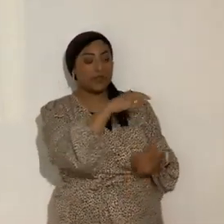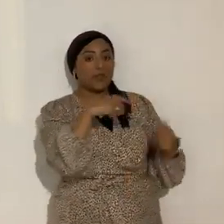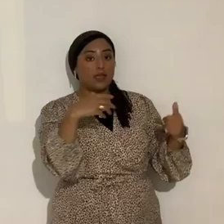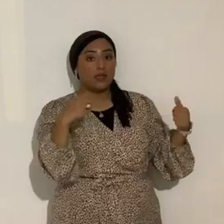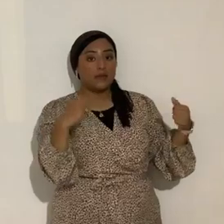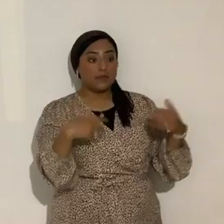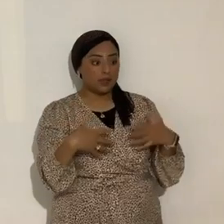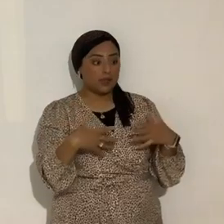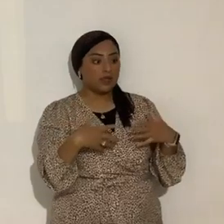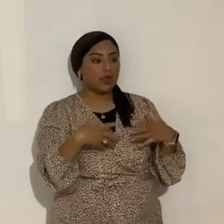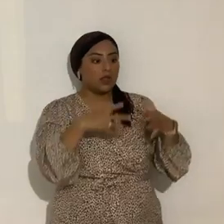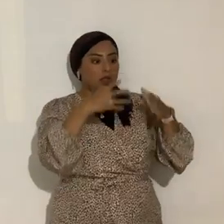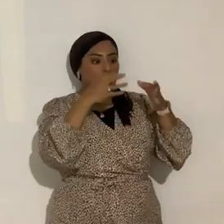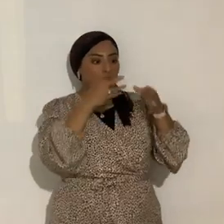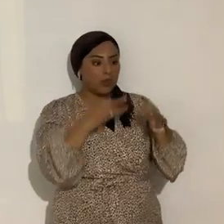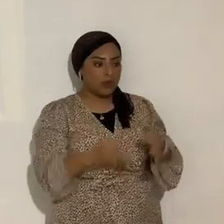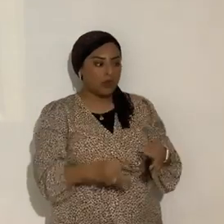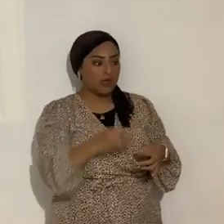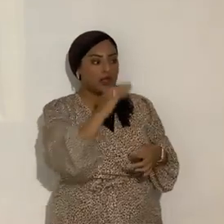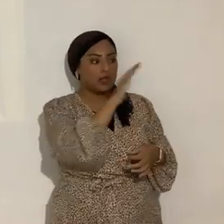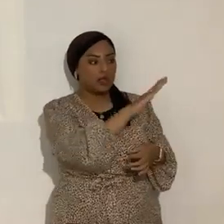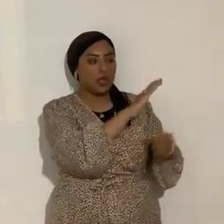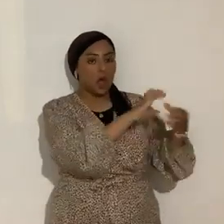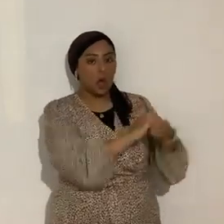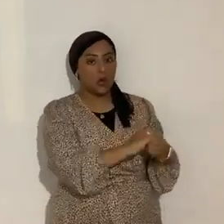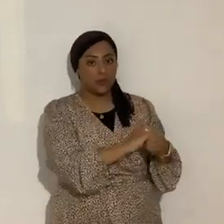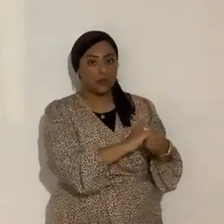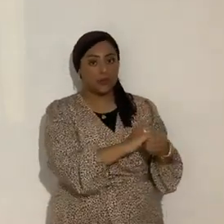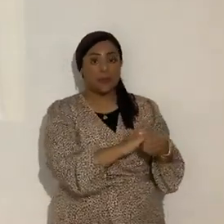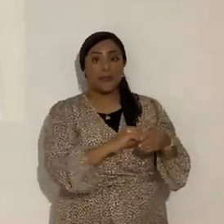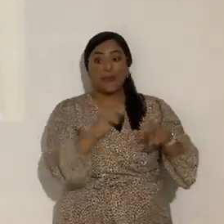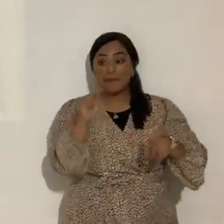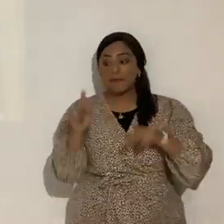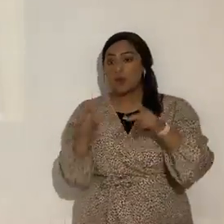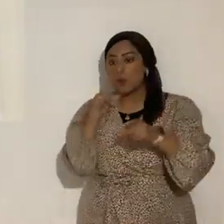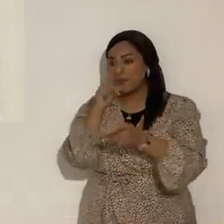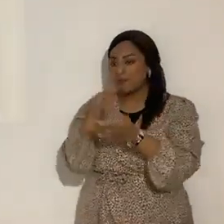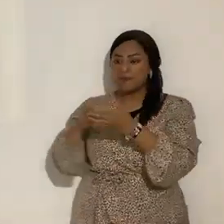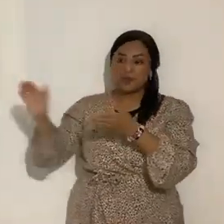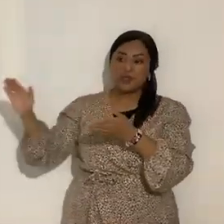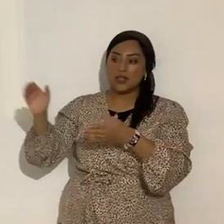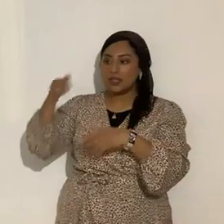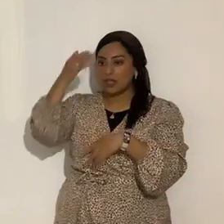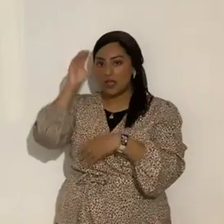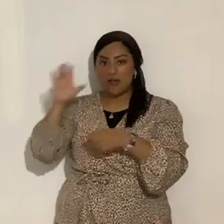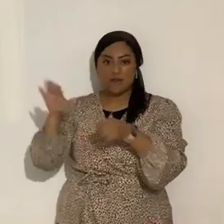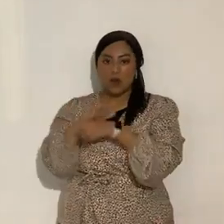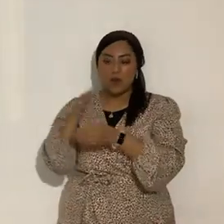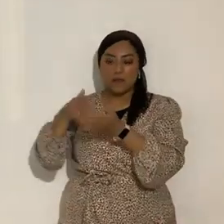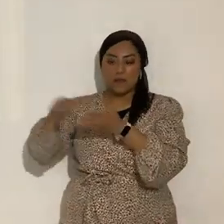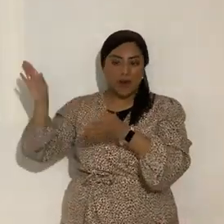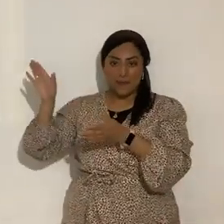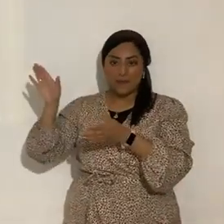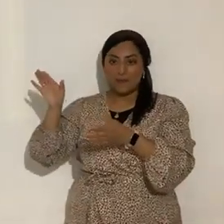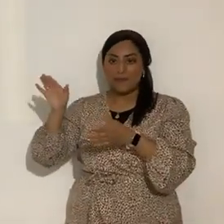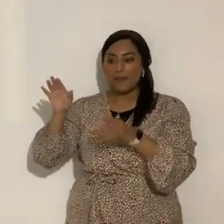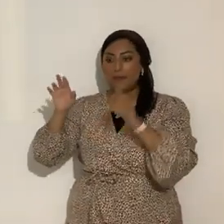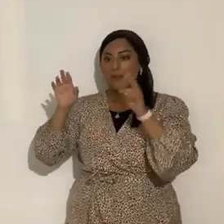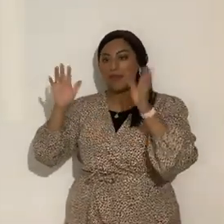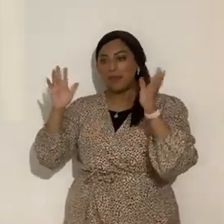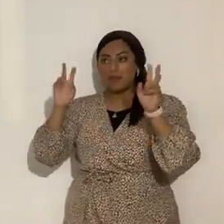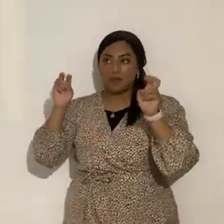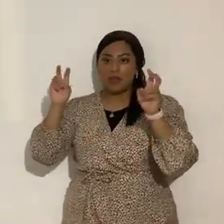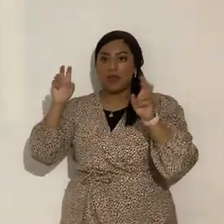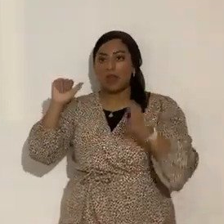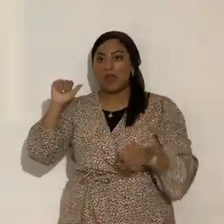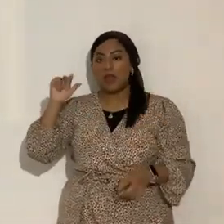siguen otros grupos. Los que niegan totalmente a Dios, para que se entienda, el Dios de la Biblia, ¿sí? Mal